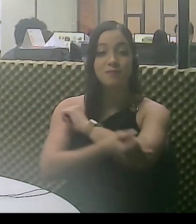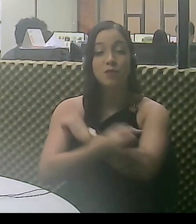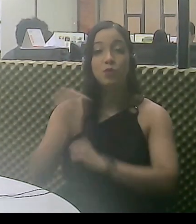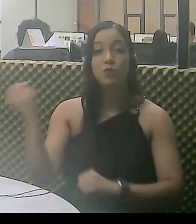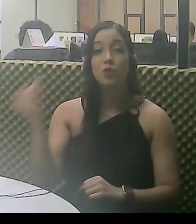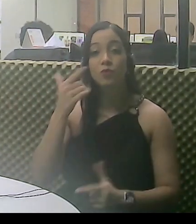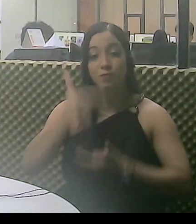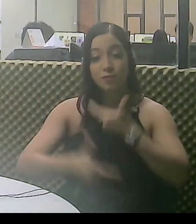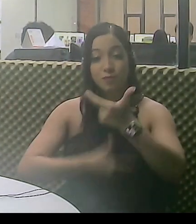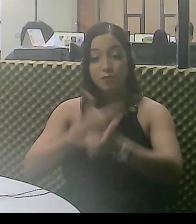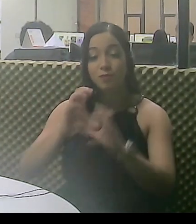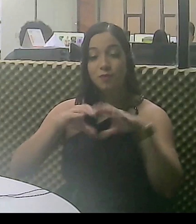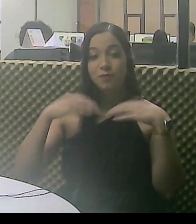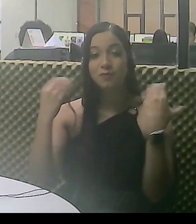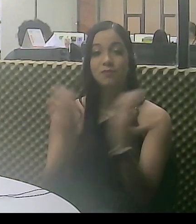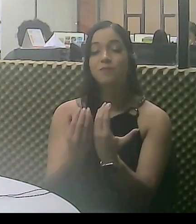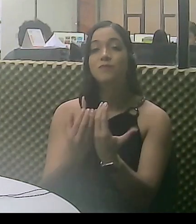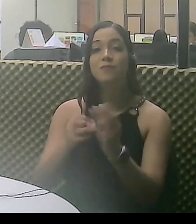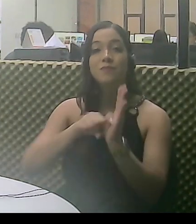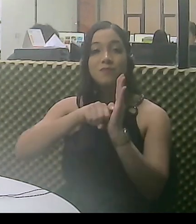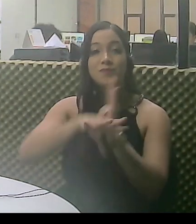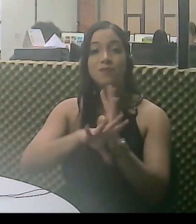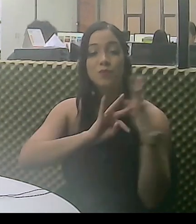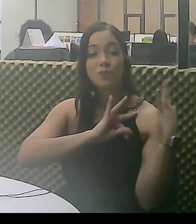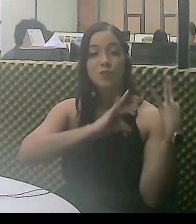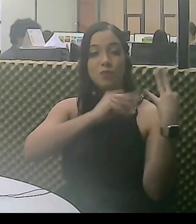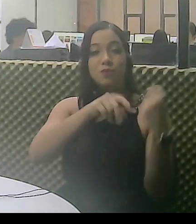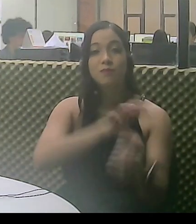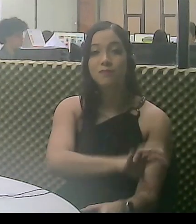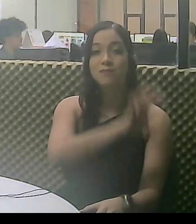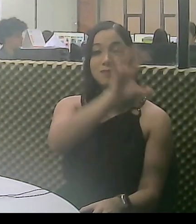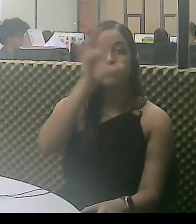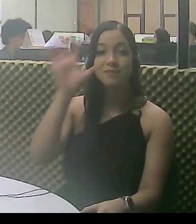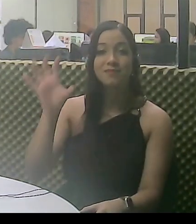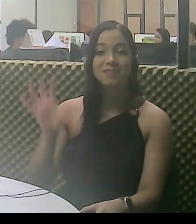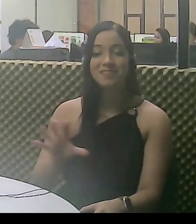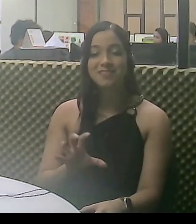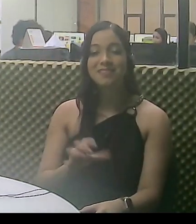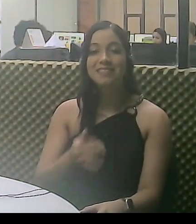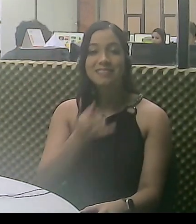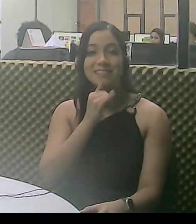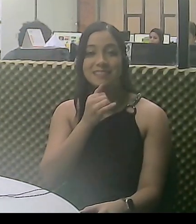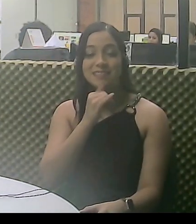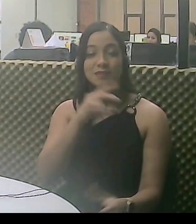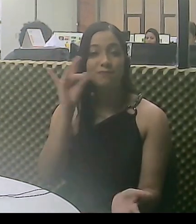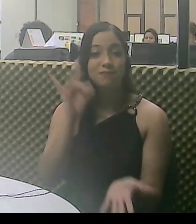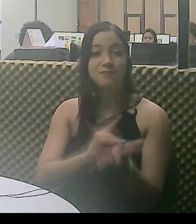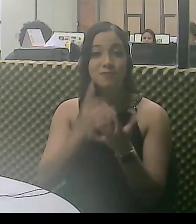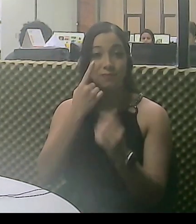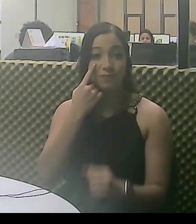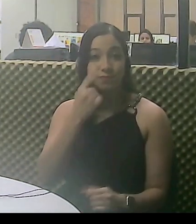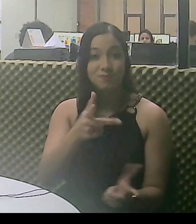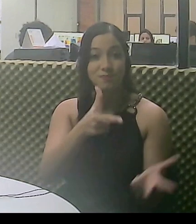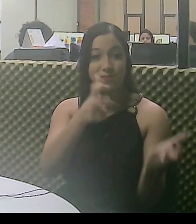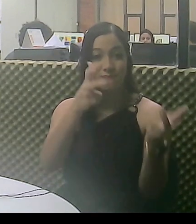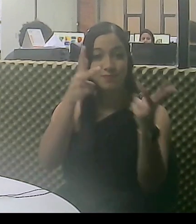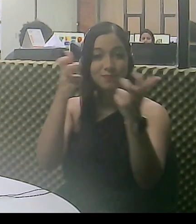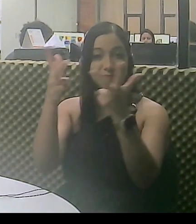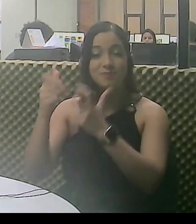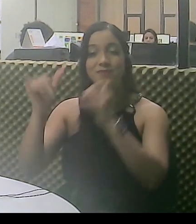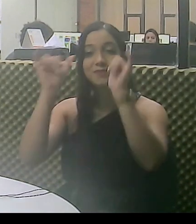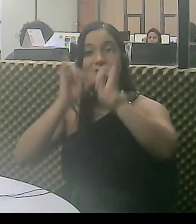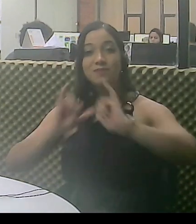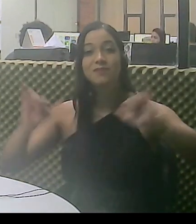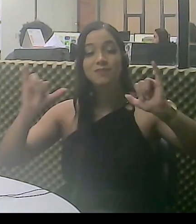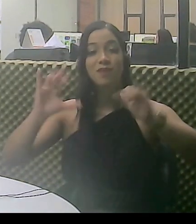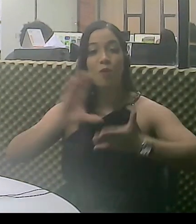novos serviços à comunidade, beneficiando todas as regiões da cidade. Exemplos concretos podem ser observados por meio do anúncio do